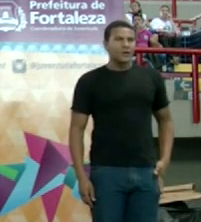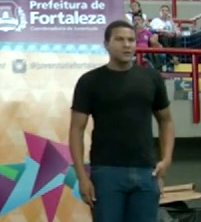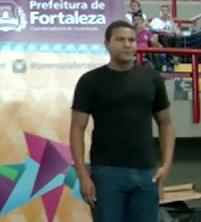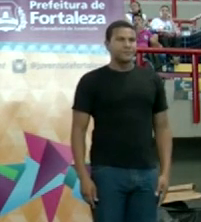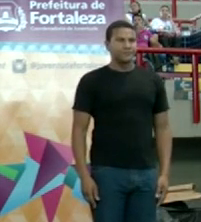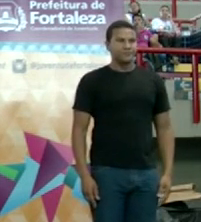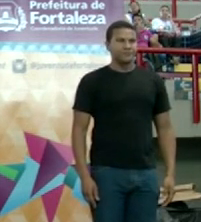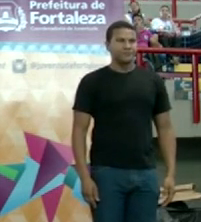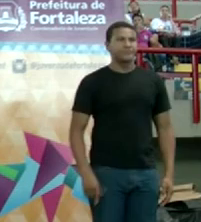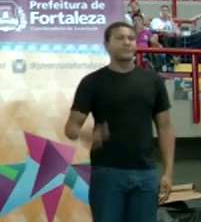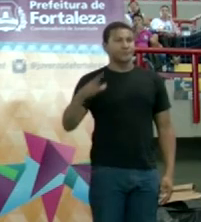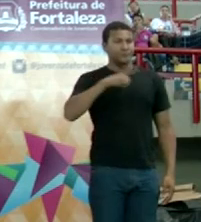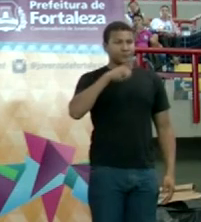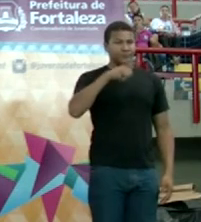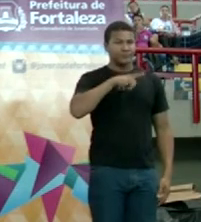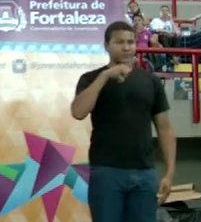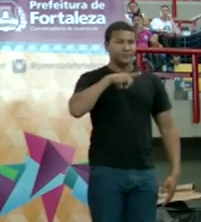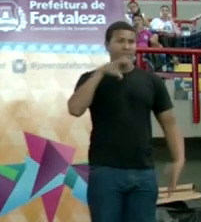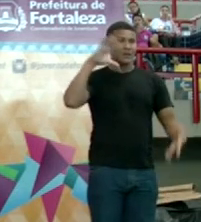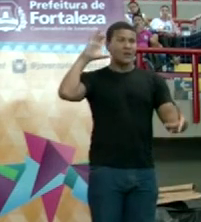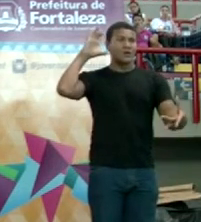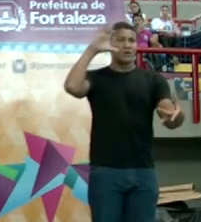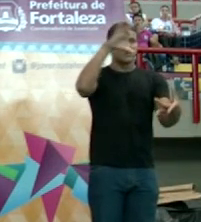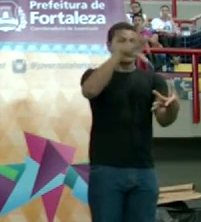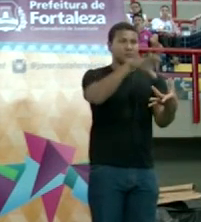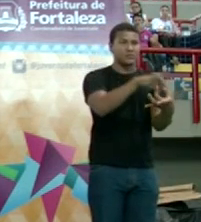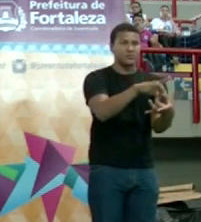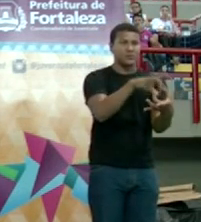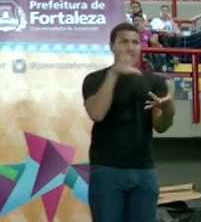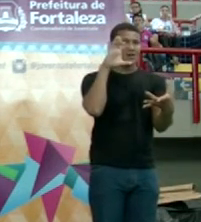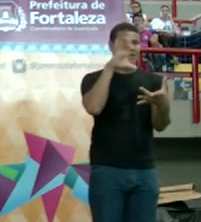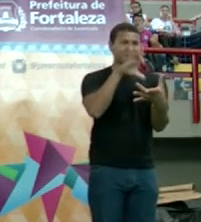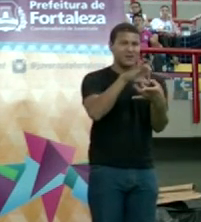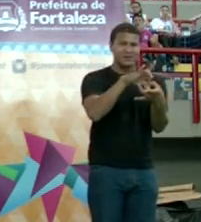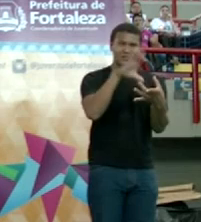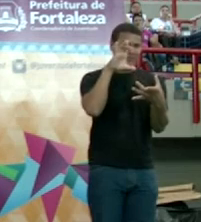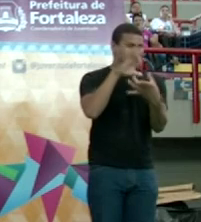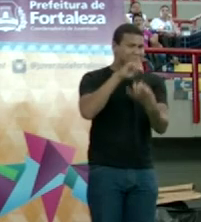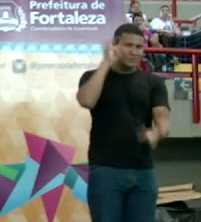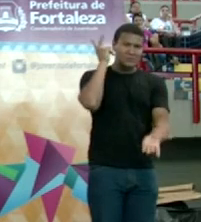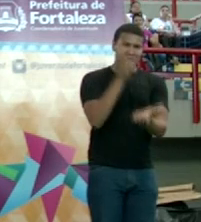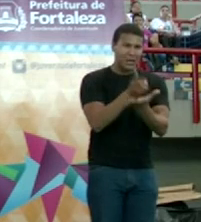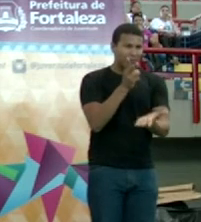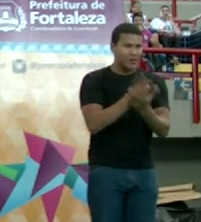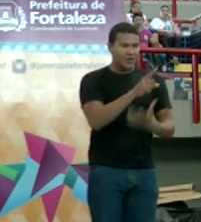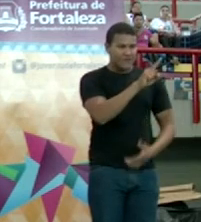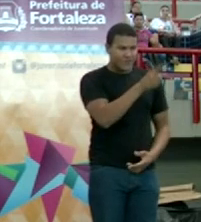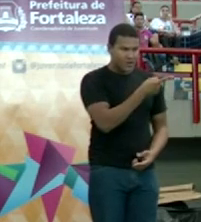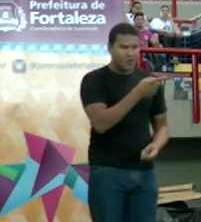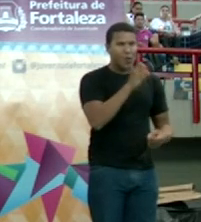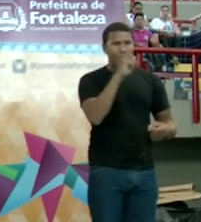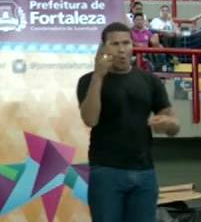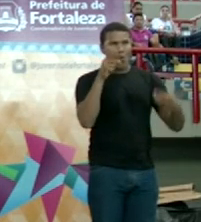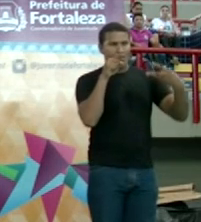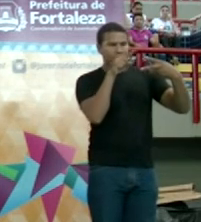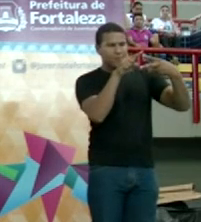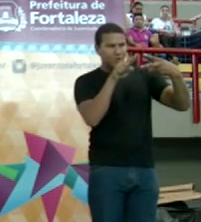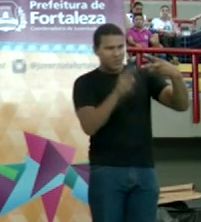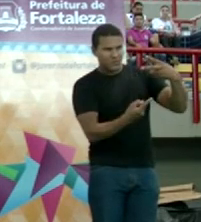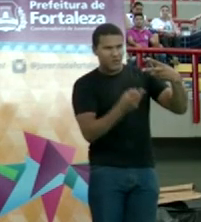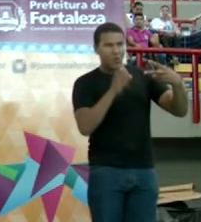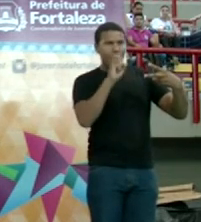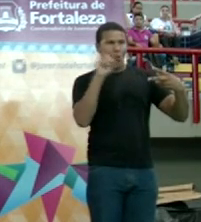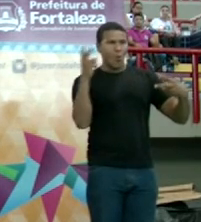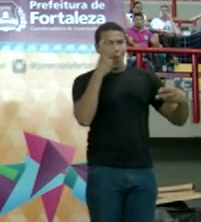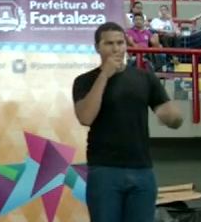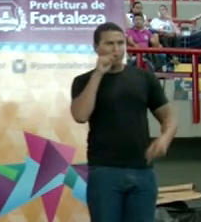de ponto final, de ponto e vírgula ou da vírgula. Tá? Eu